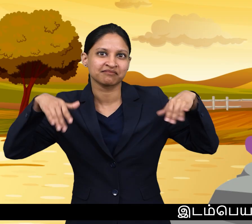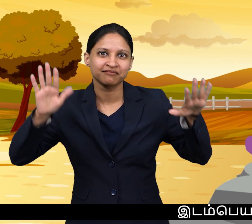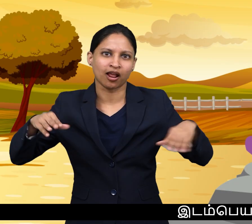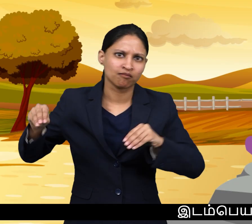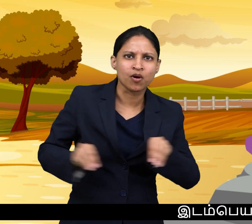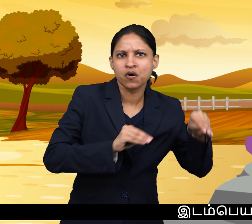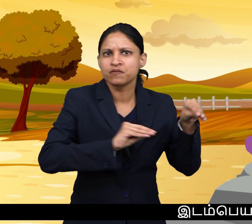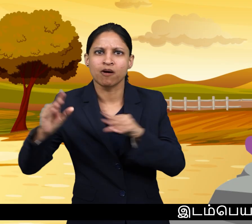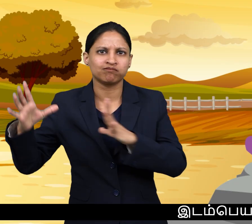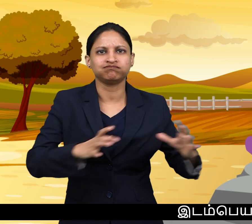இடம்பெயரும் பறவைகள்.